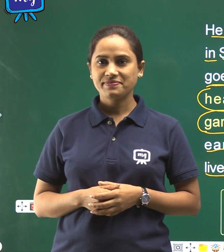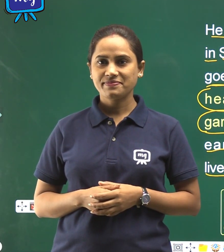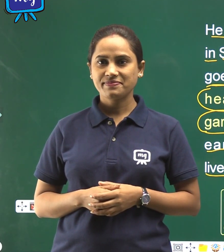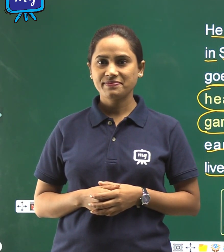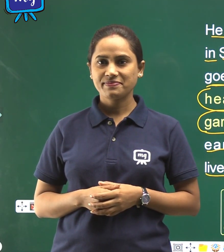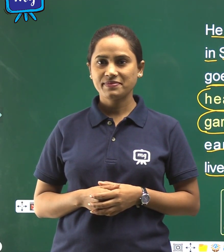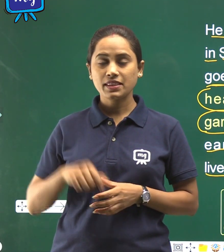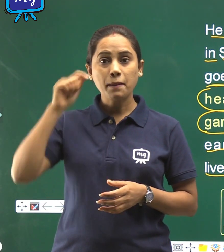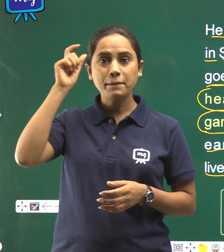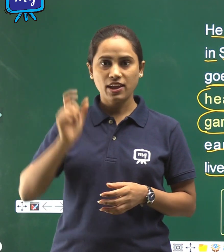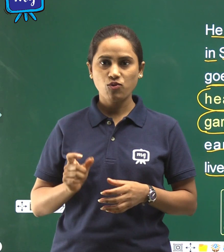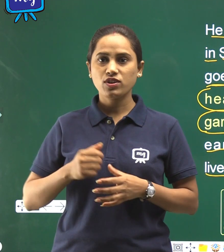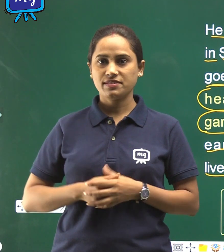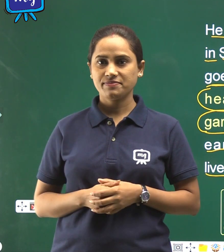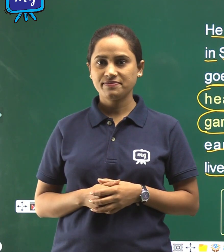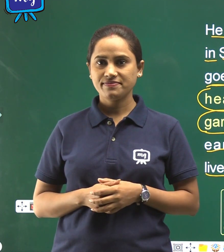बेयरफुट,